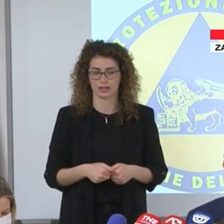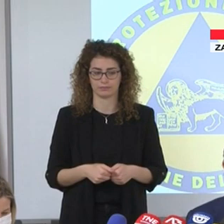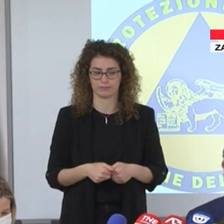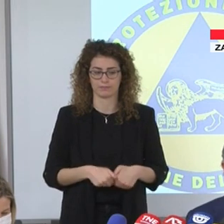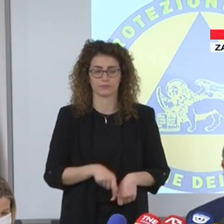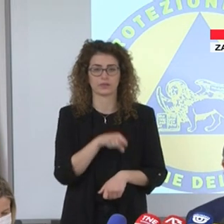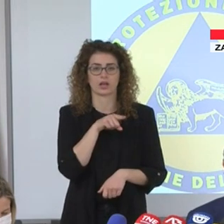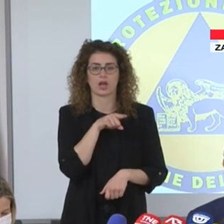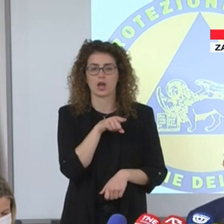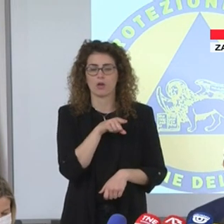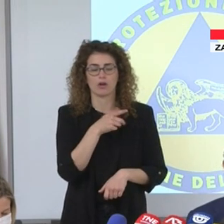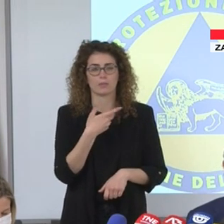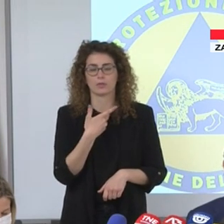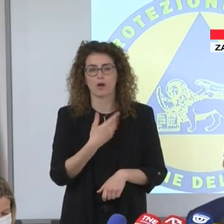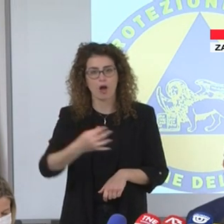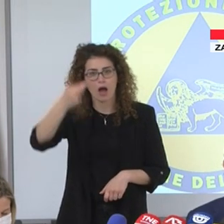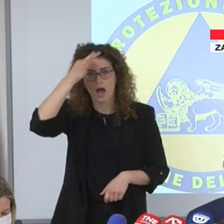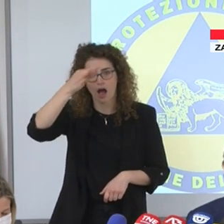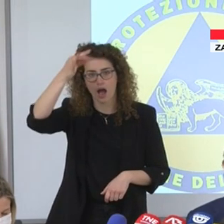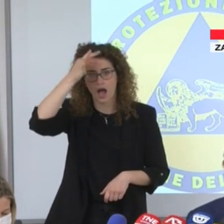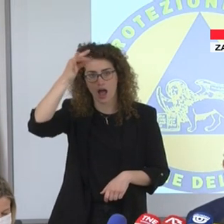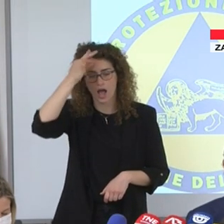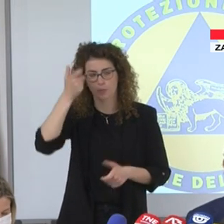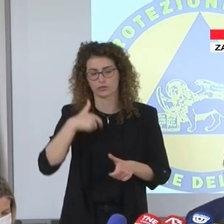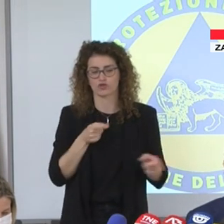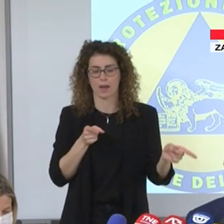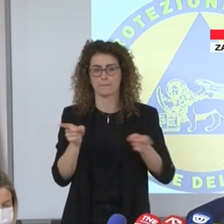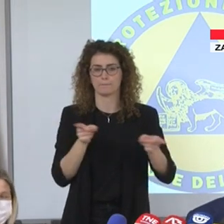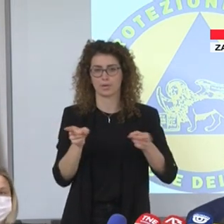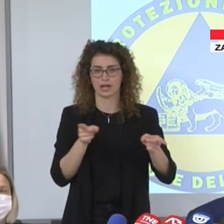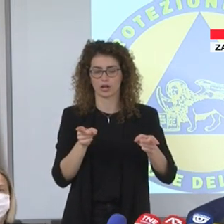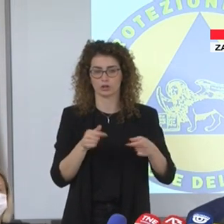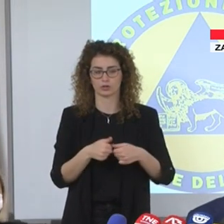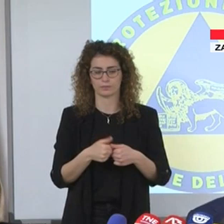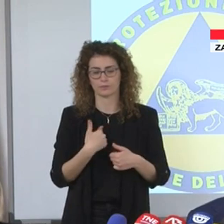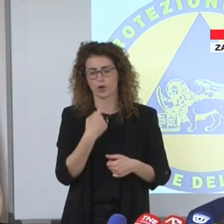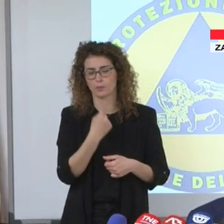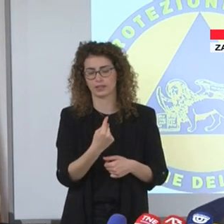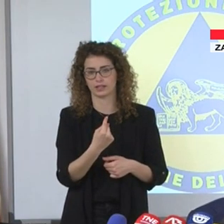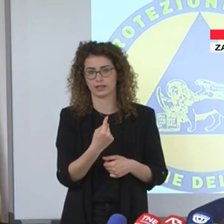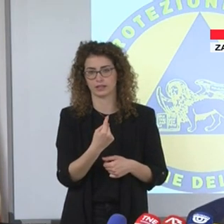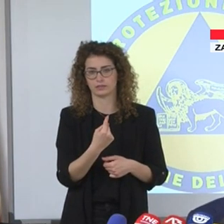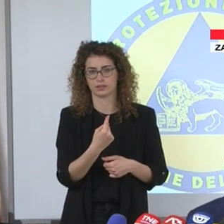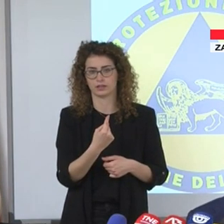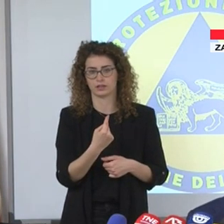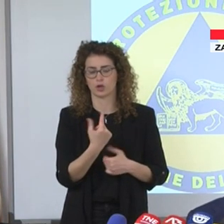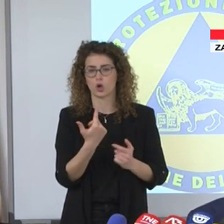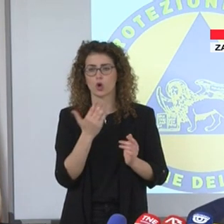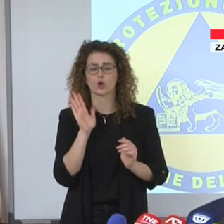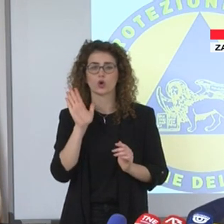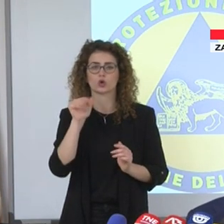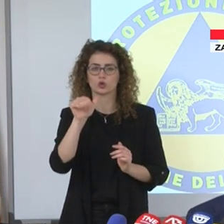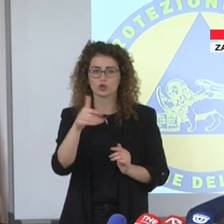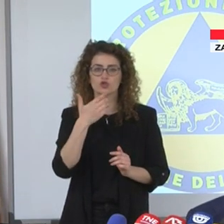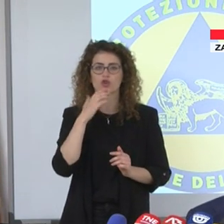Lui è stato preso dall'ossessione, perché ha avuto un periodo nel quale, come si dice, ero oggetto tutti i giorni di